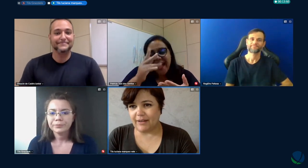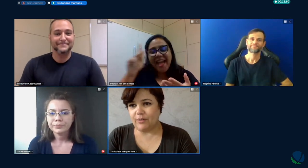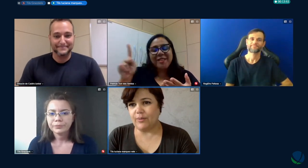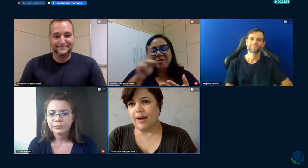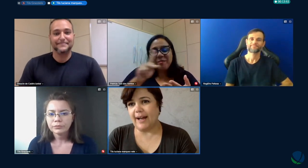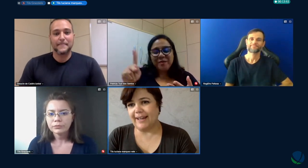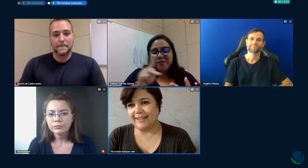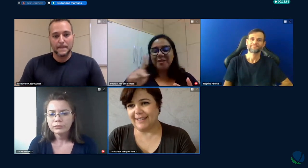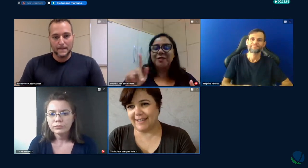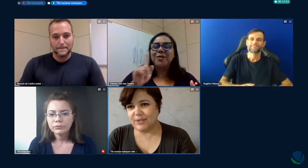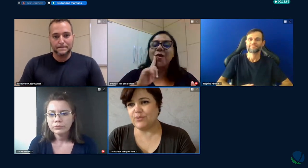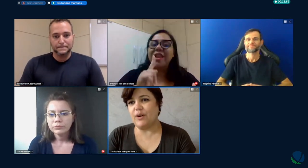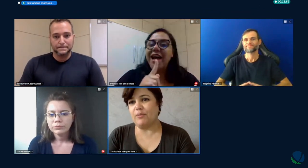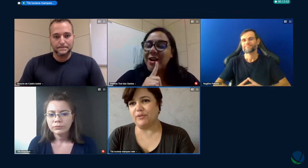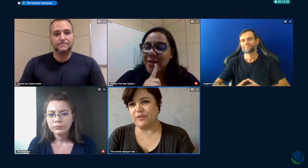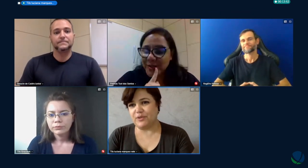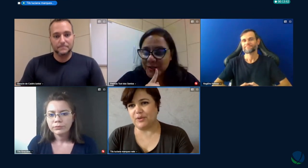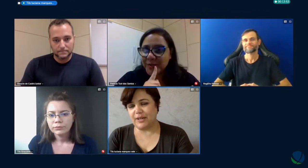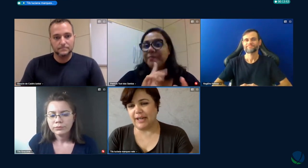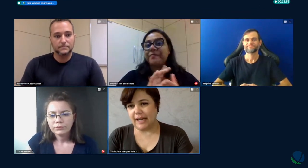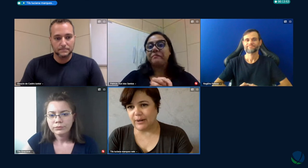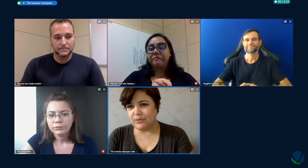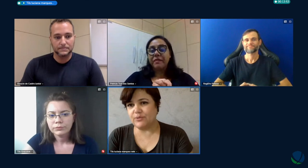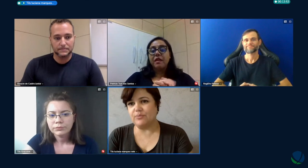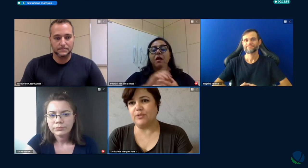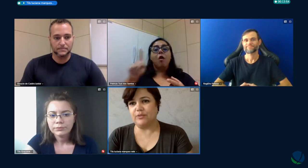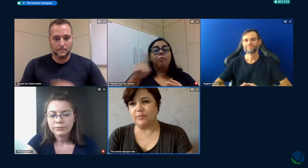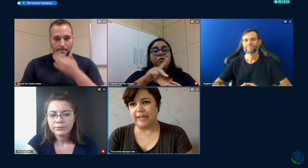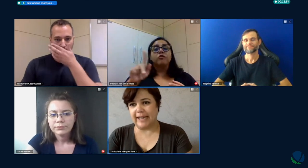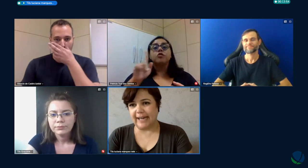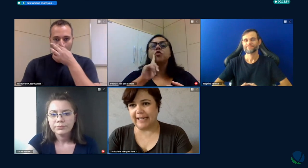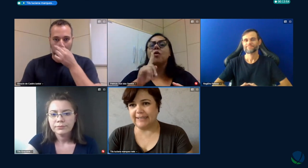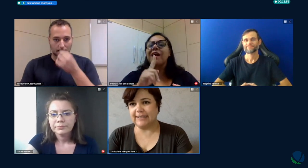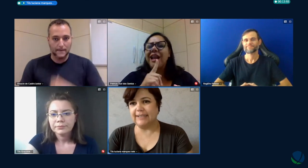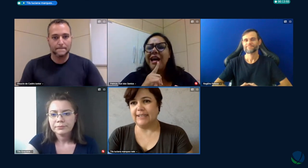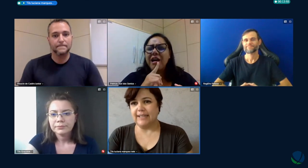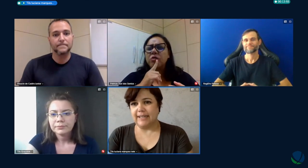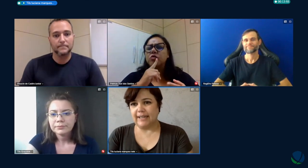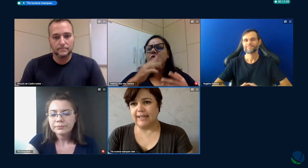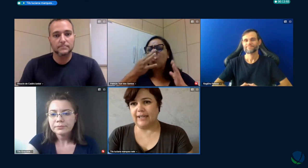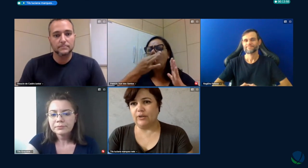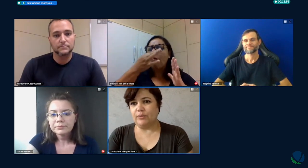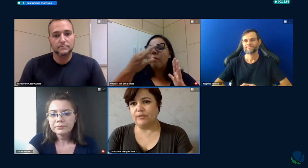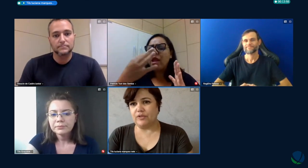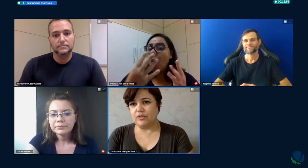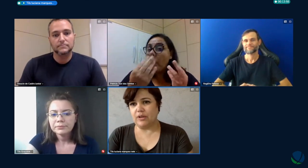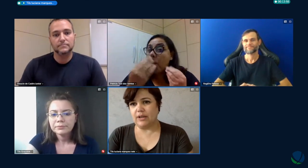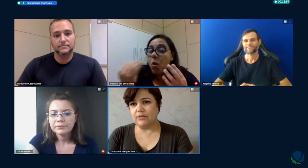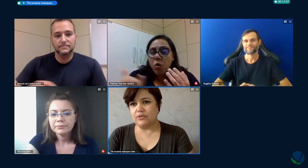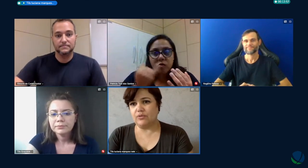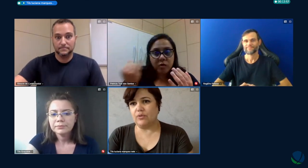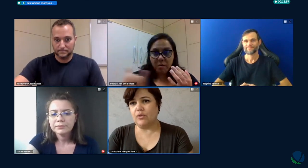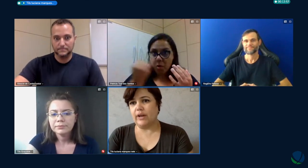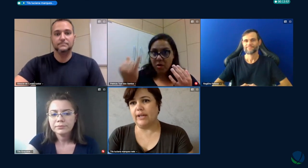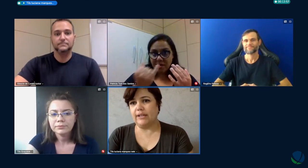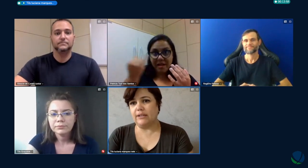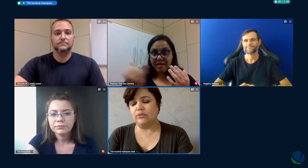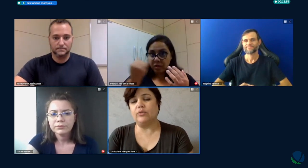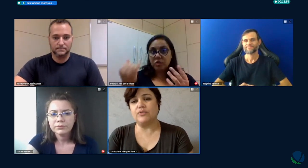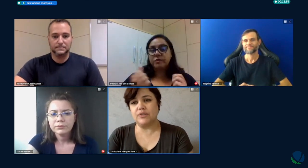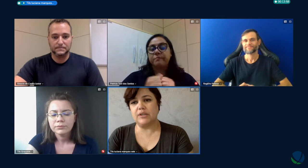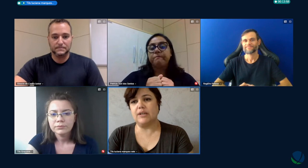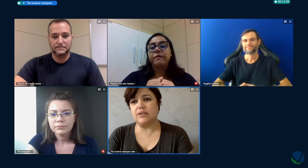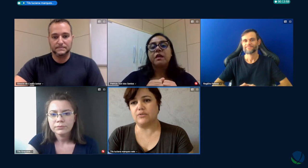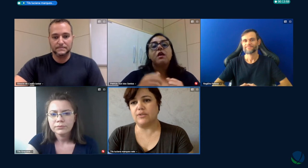Bem, então, agradeço ao professor Glaucio, muito obrigada. O professor Glaucio,